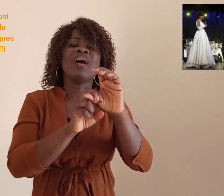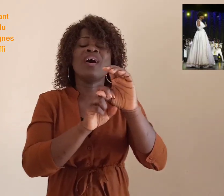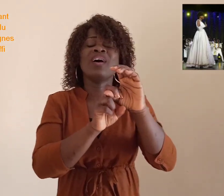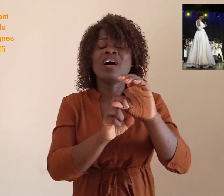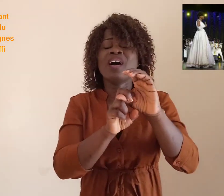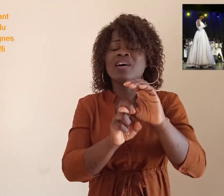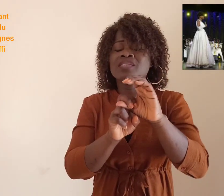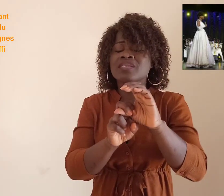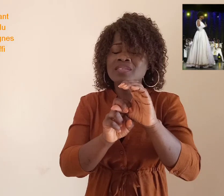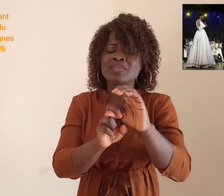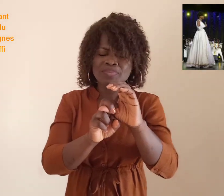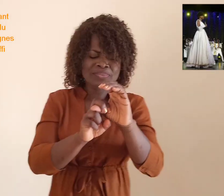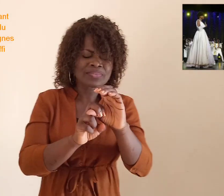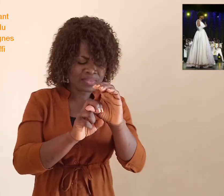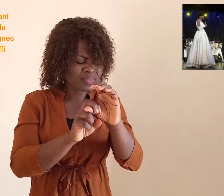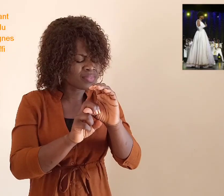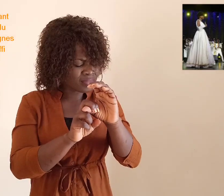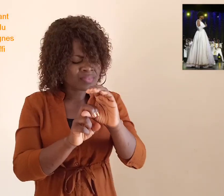preuve